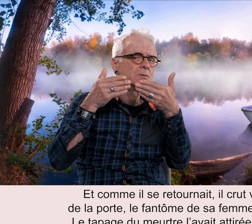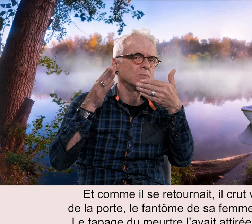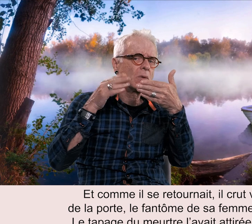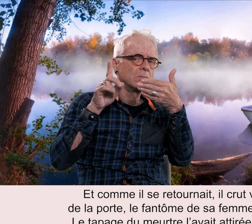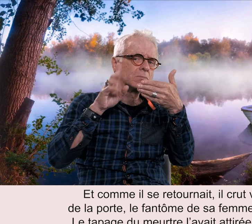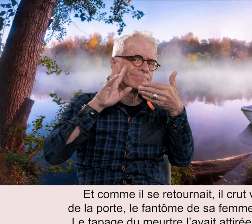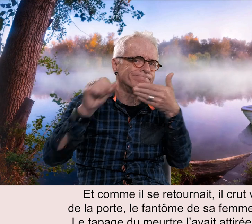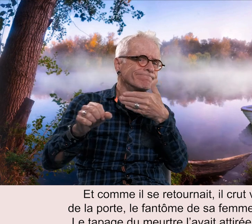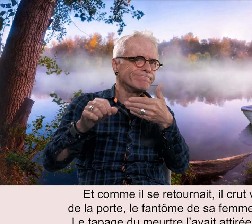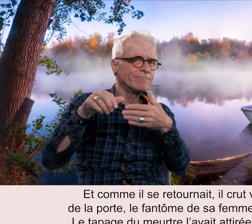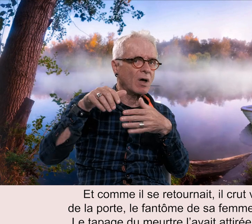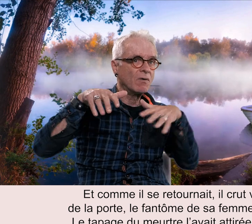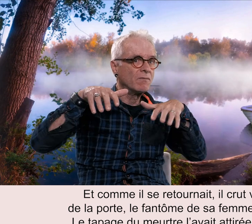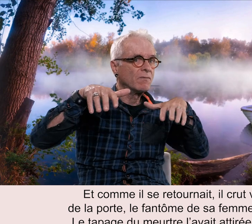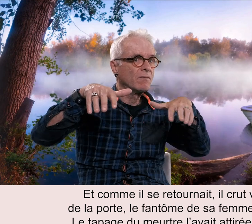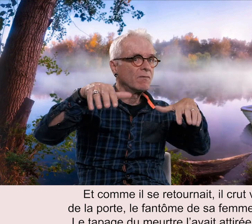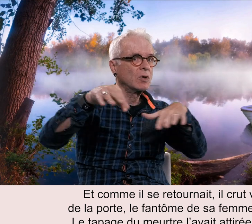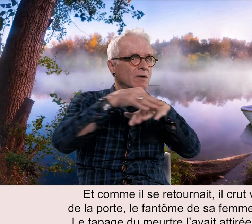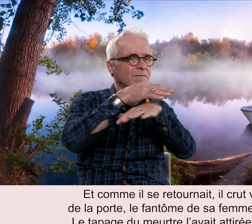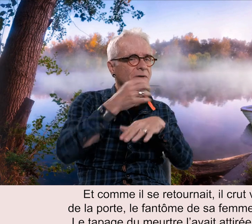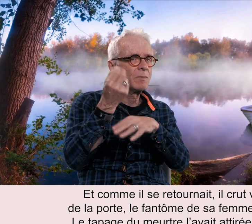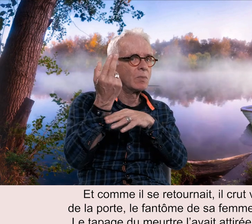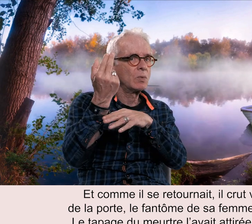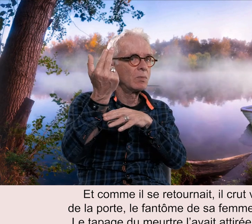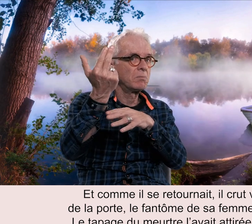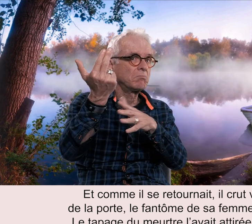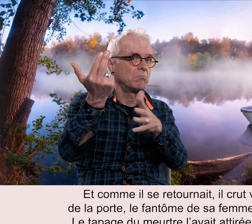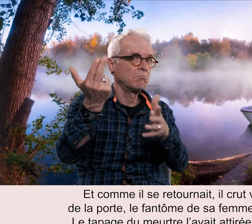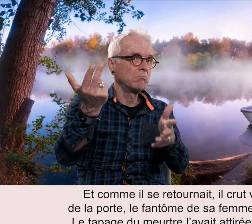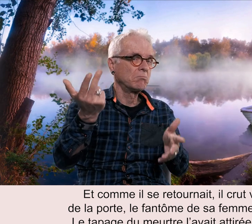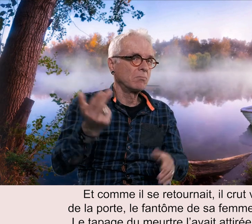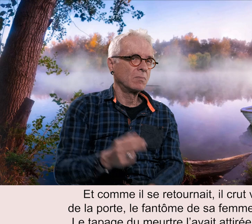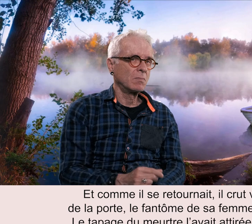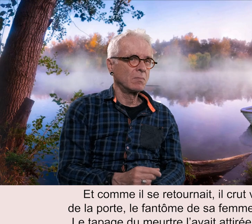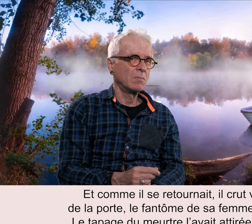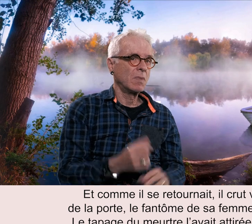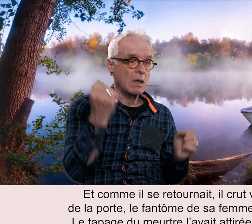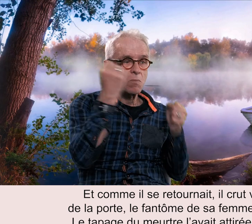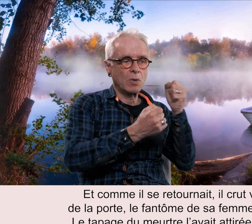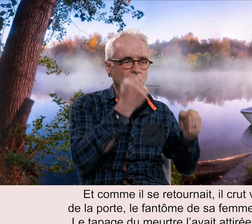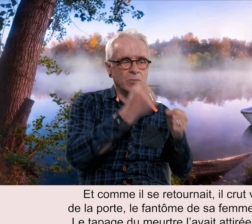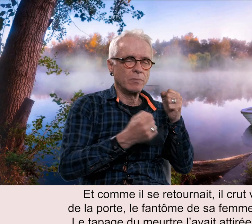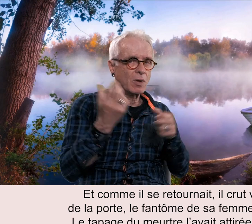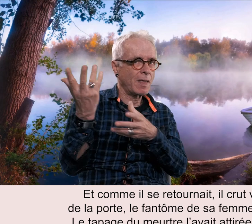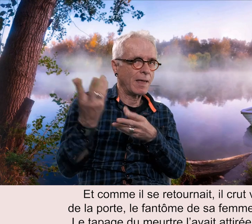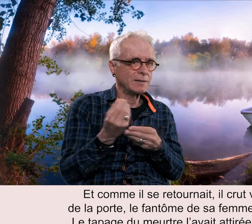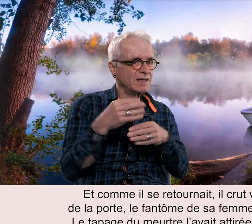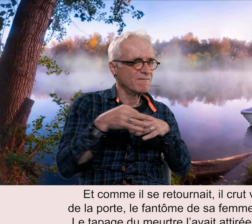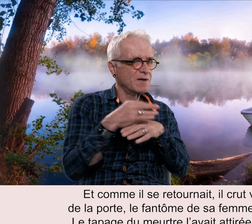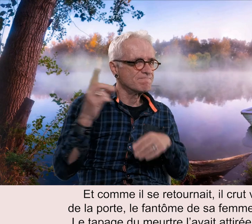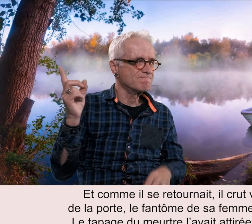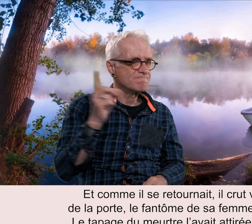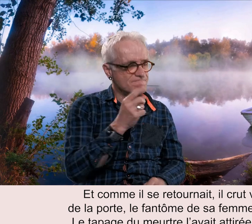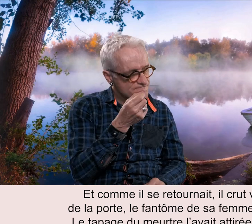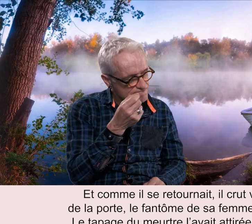la porte, le fantôme de sa femme, une lumière à la main. Le tapage du meurtre l'avait attirée. D'un